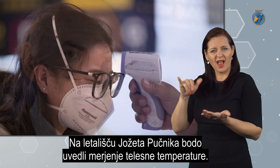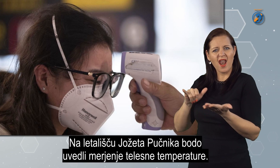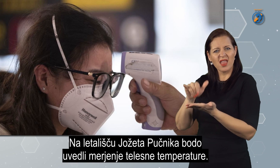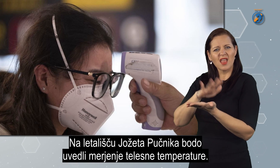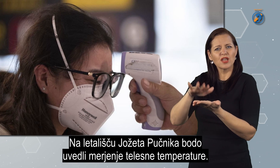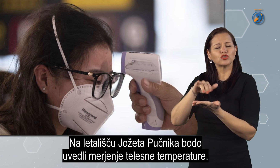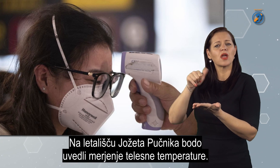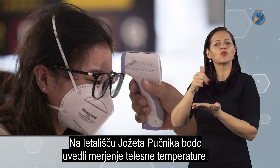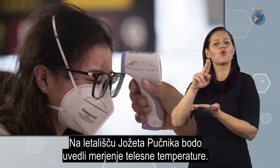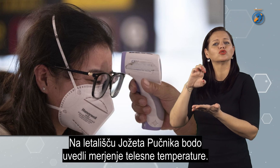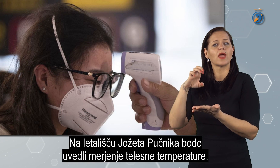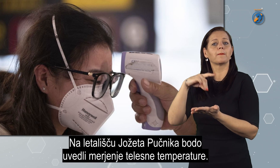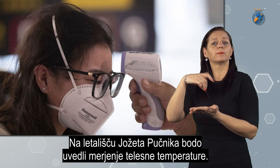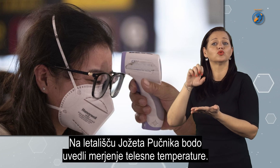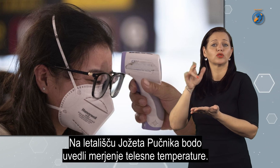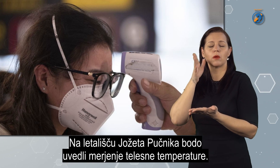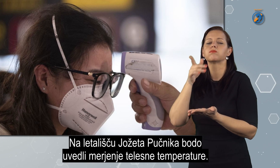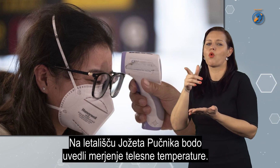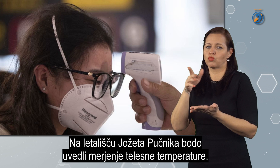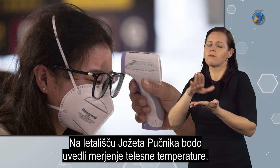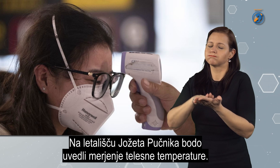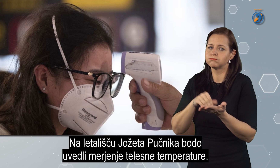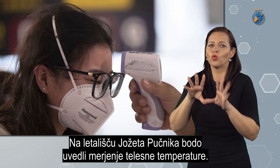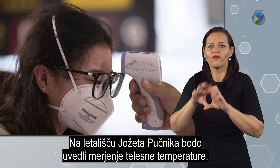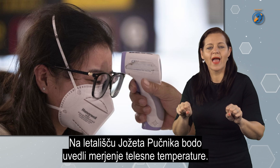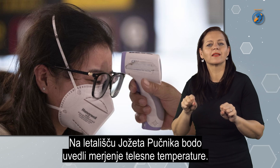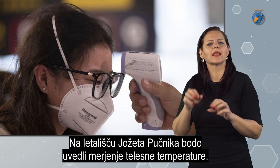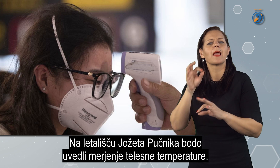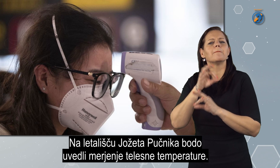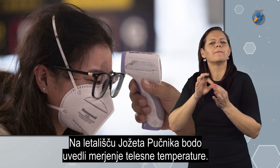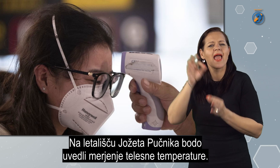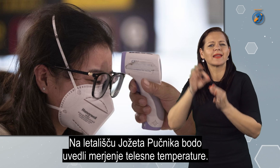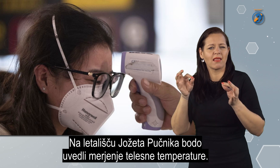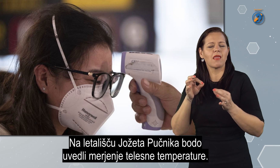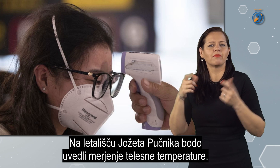Na letališču Jožeta Pučnika bodo uvedli merjenje telesne temperature.